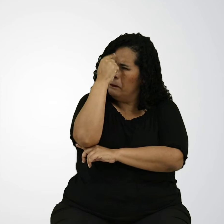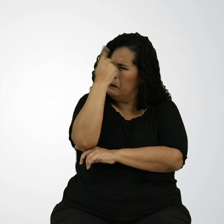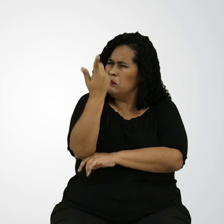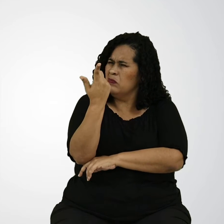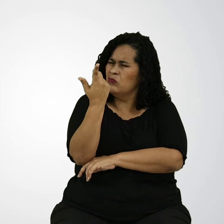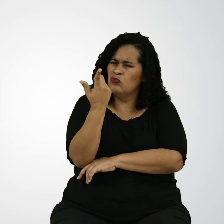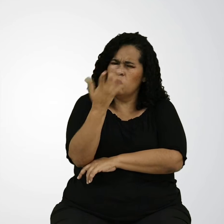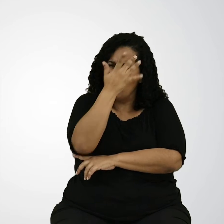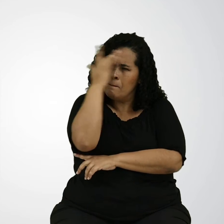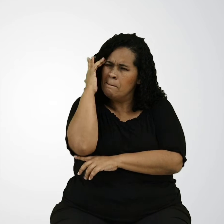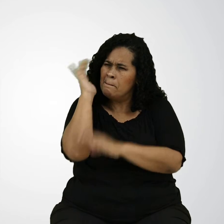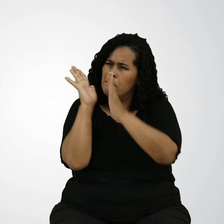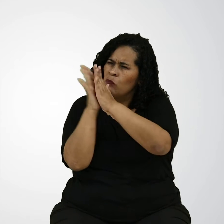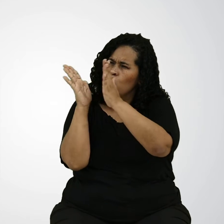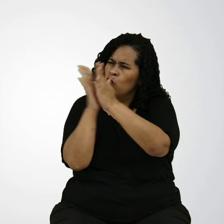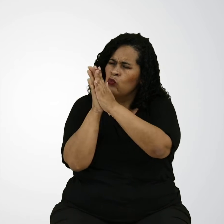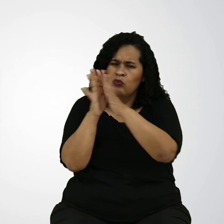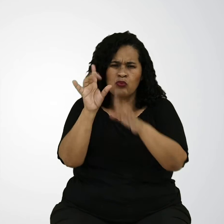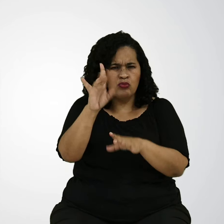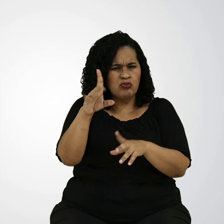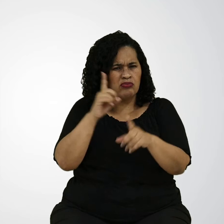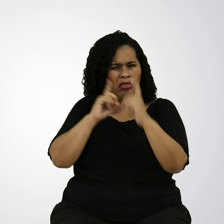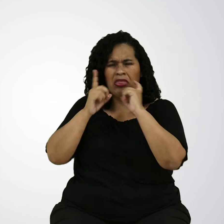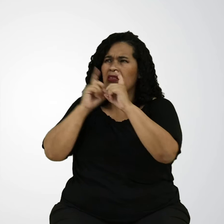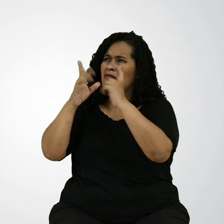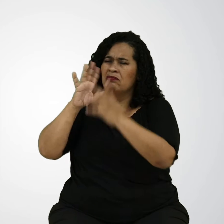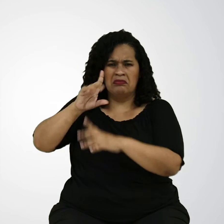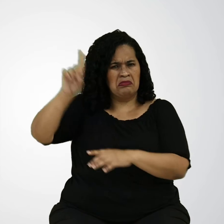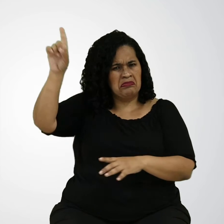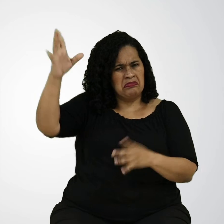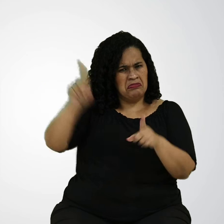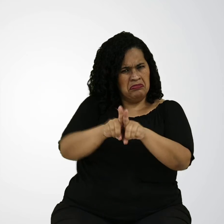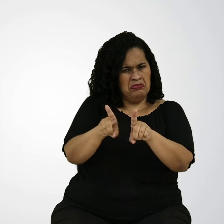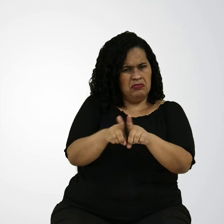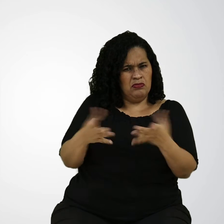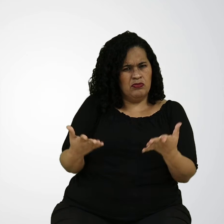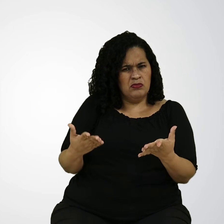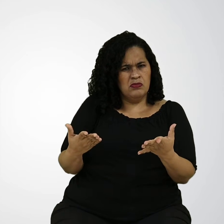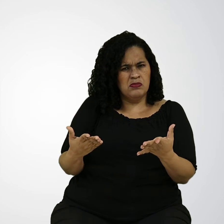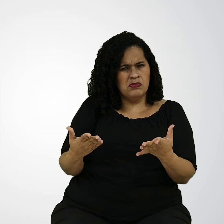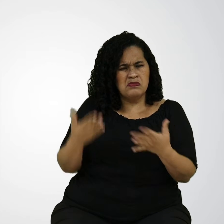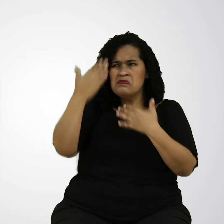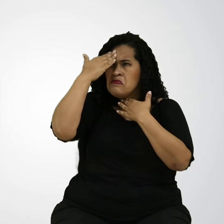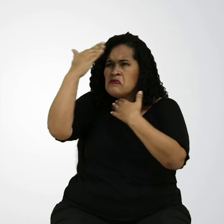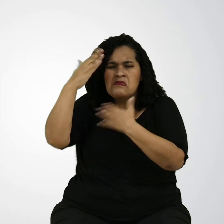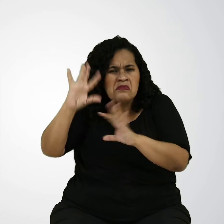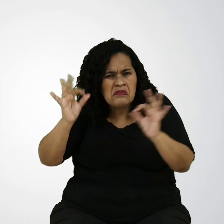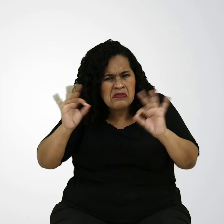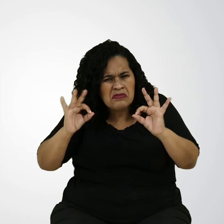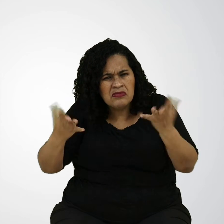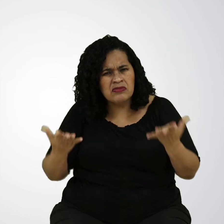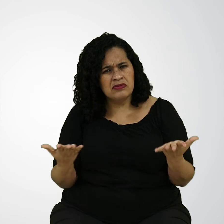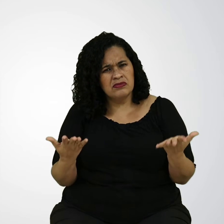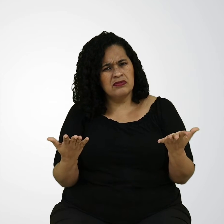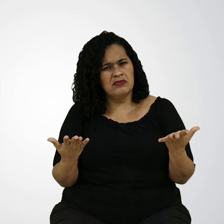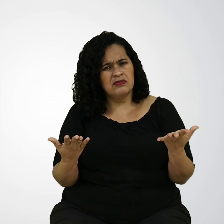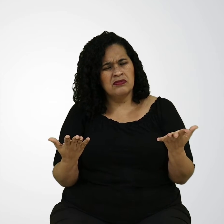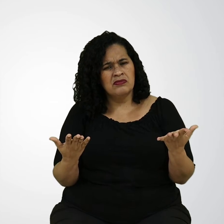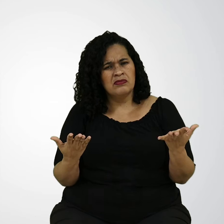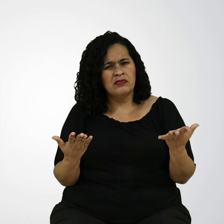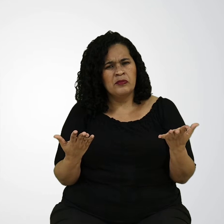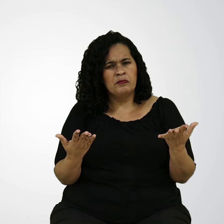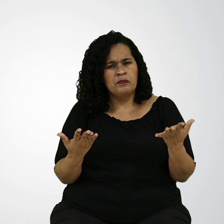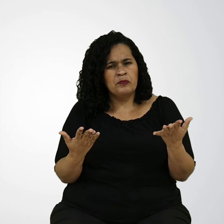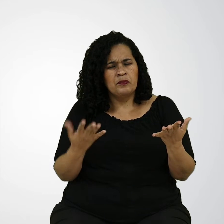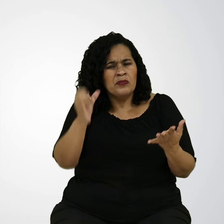na oração delas existe esse ingrediente, ação de graças. Se elas gastam tempo agradecendo a Deus. Porque se elas